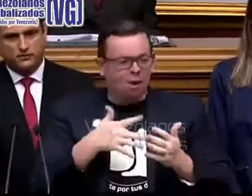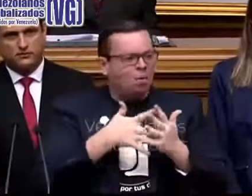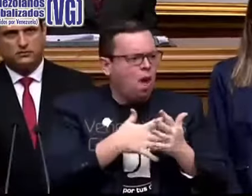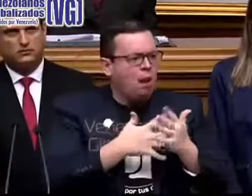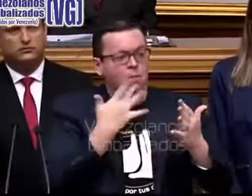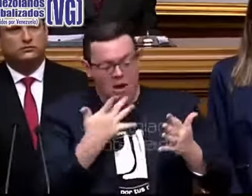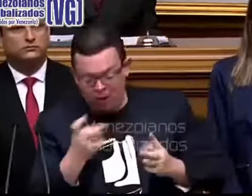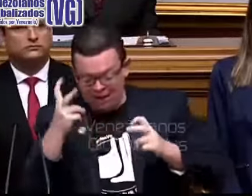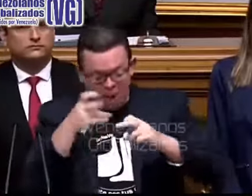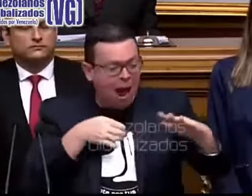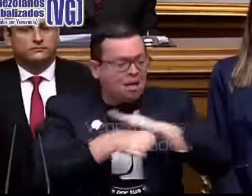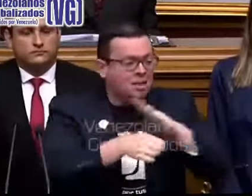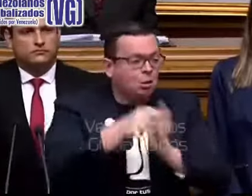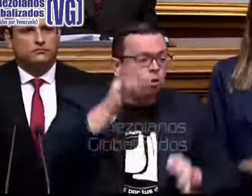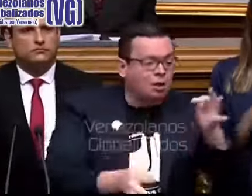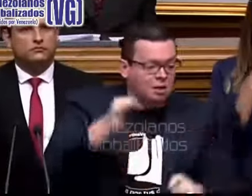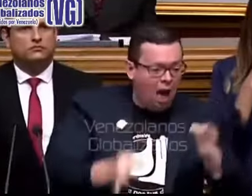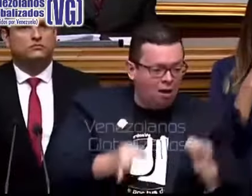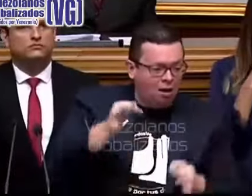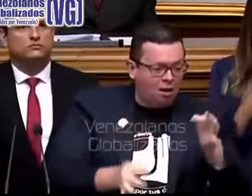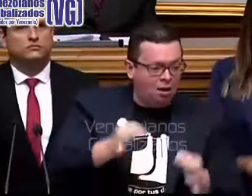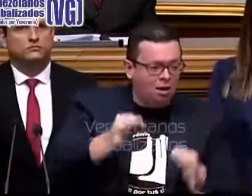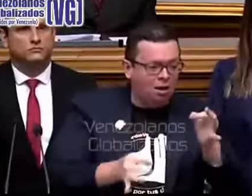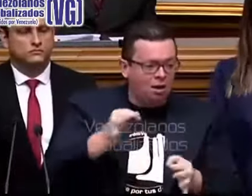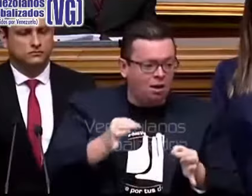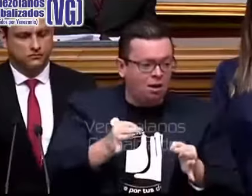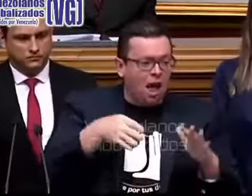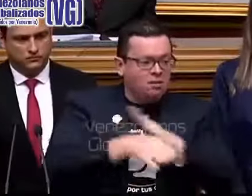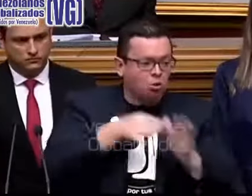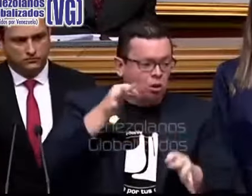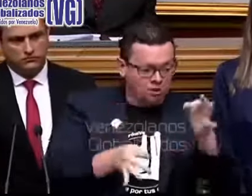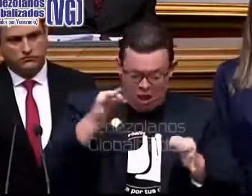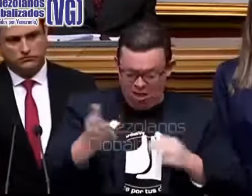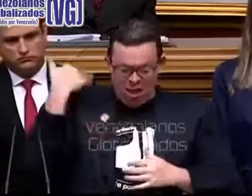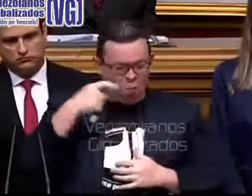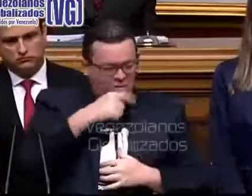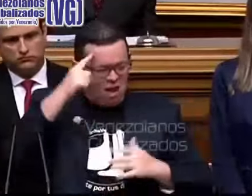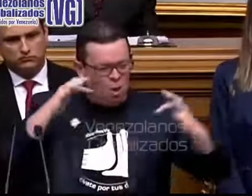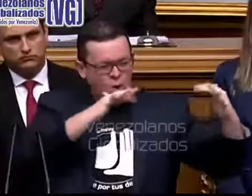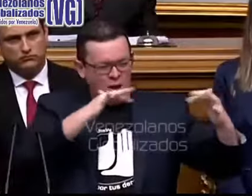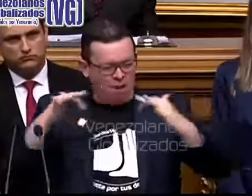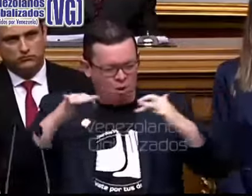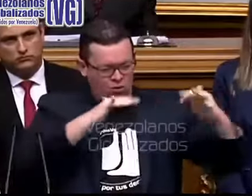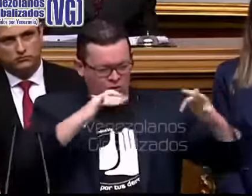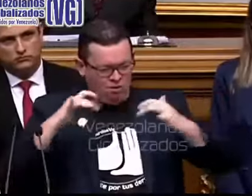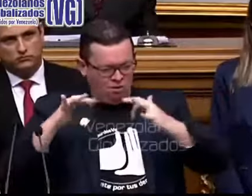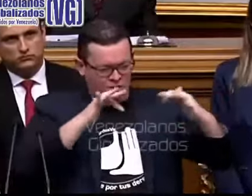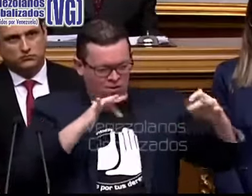sirvan como representantes de nuestra voz para que hagan de conocimiento público nuestras necesidades. Quiero hacer de su